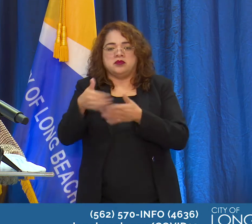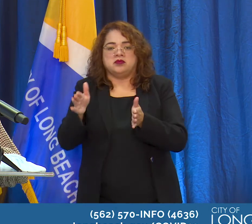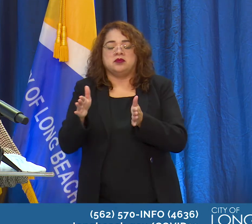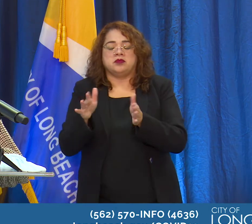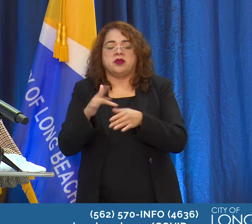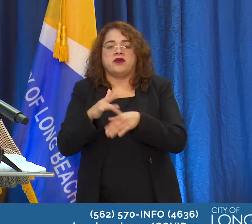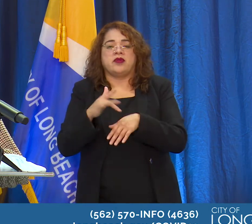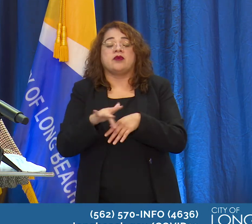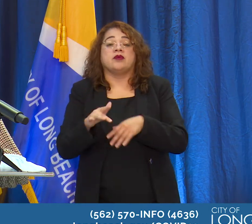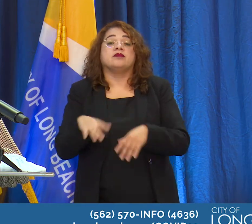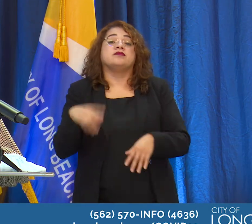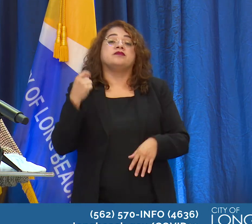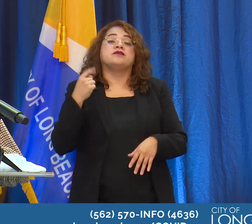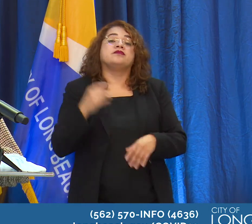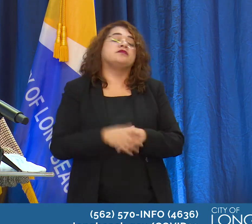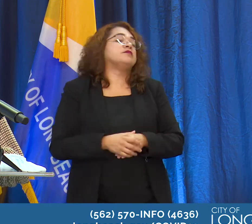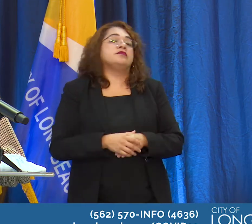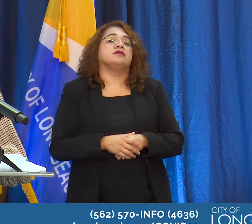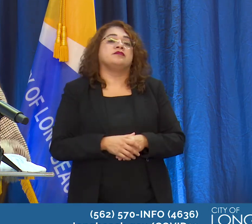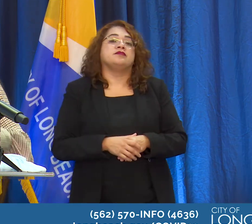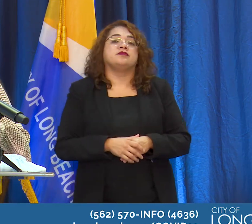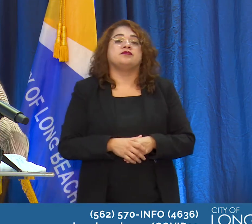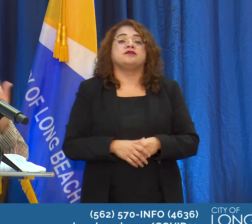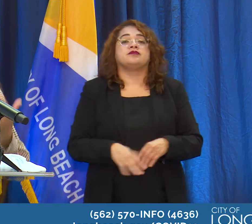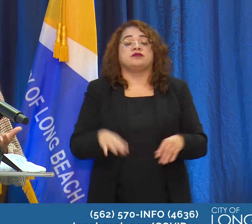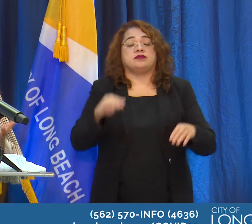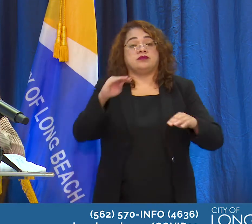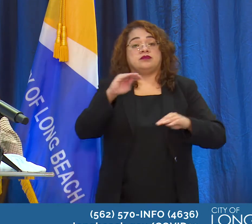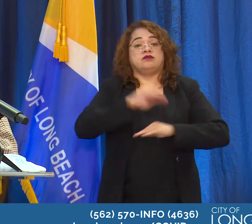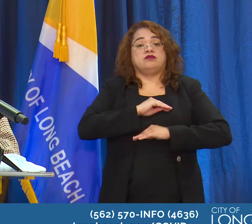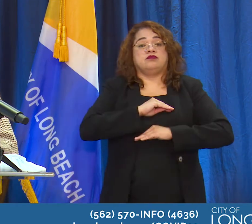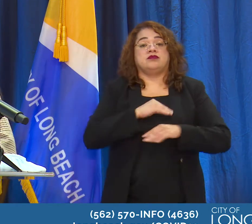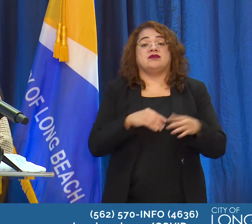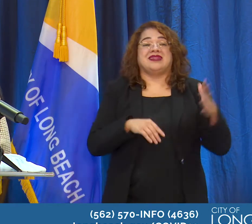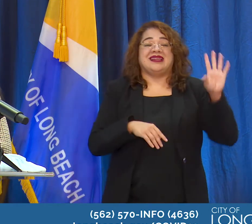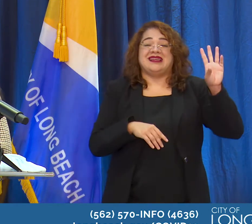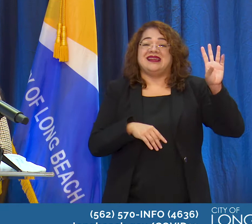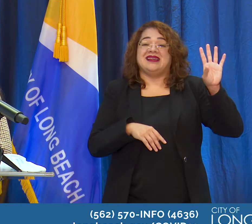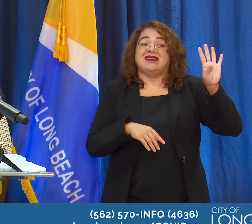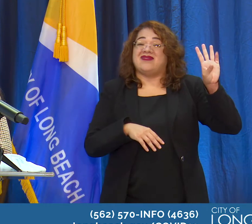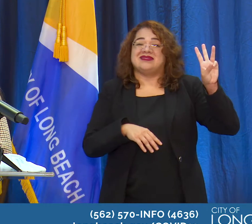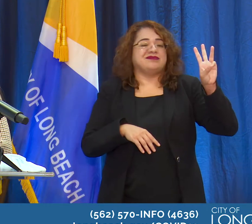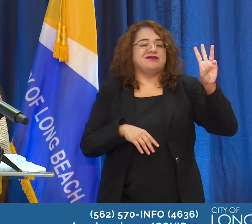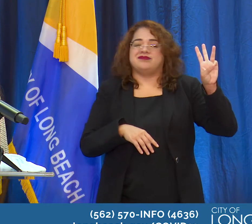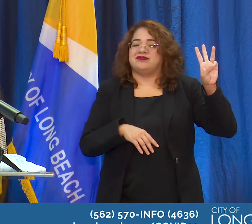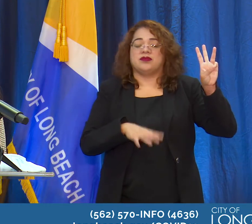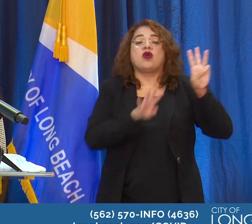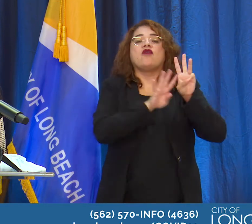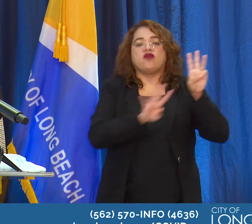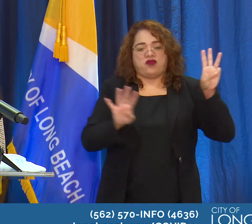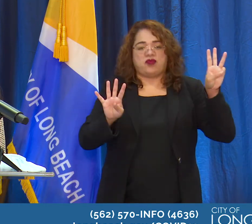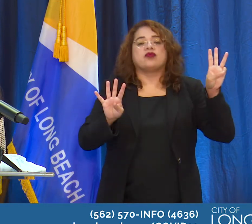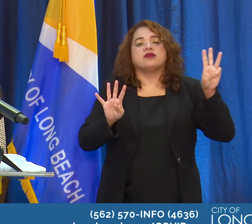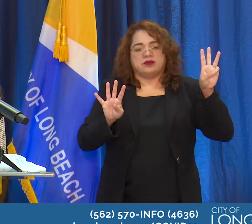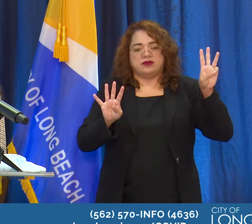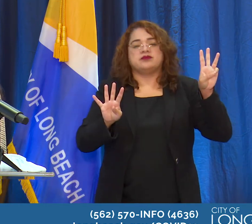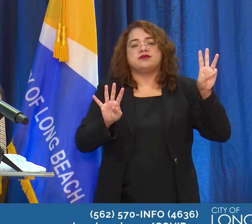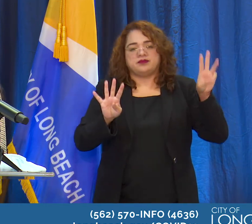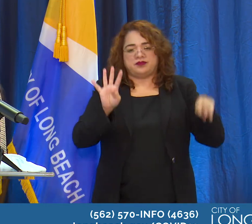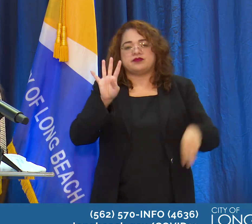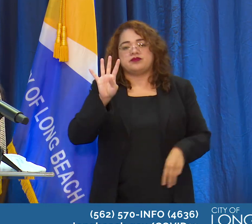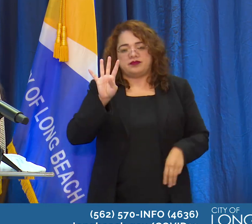y todavía estamos que llegamos a 4 de las 6 indicadores